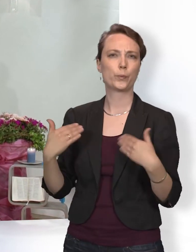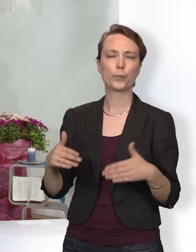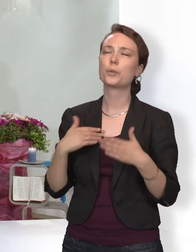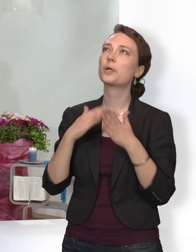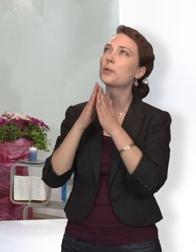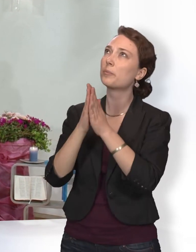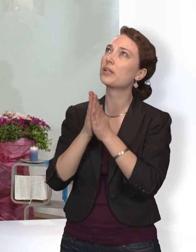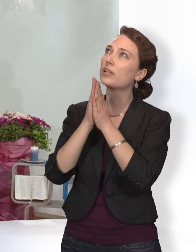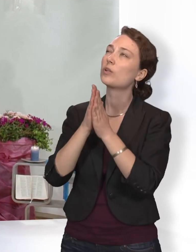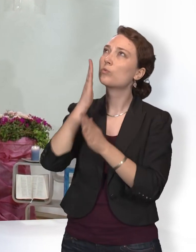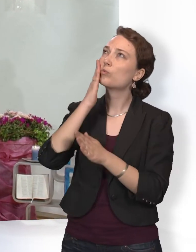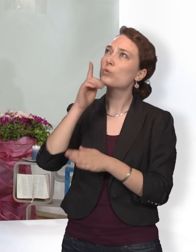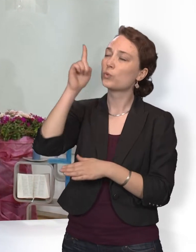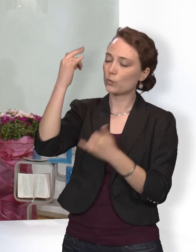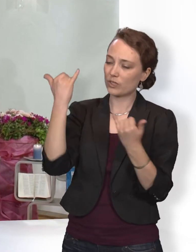jetzt gegenwärtig.